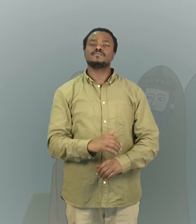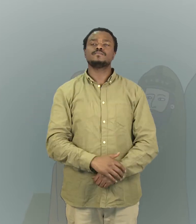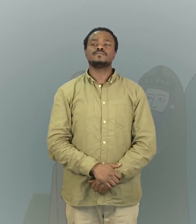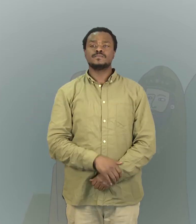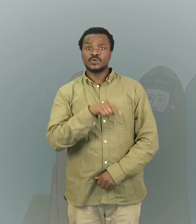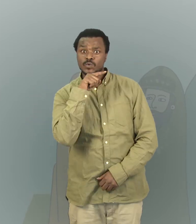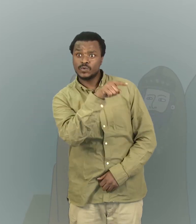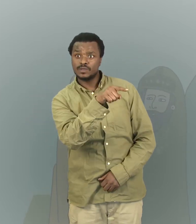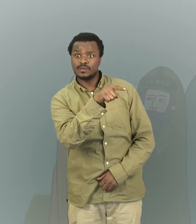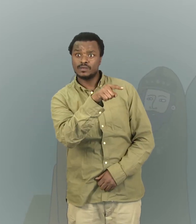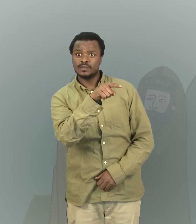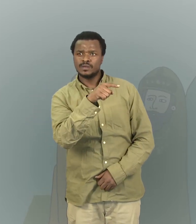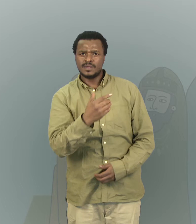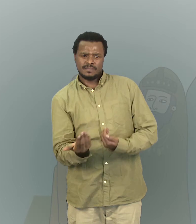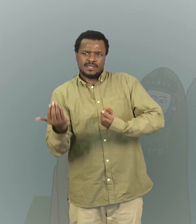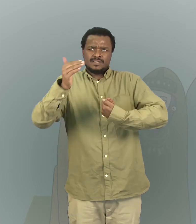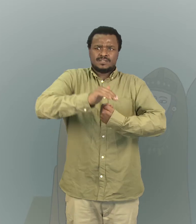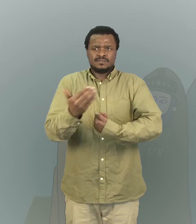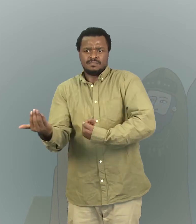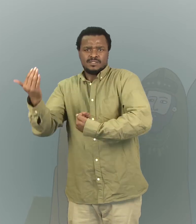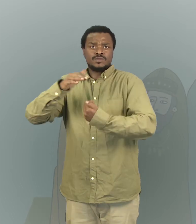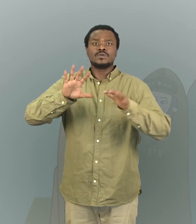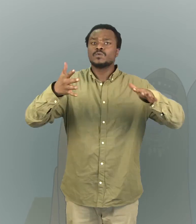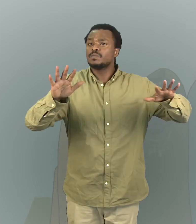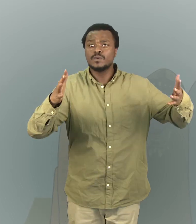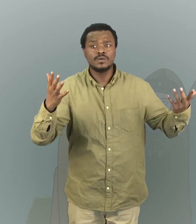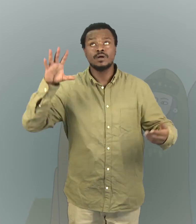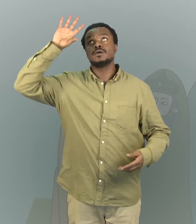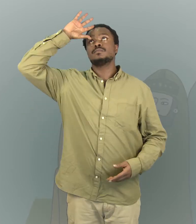lui il vaut baptisera avec le feu de l'esprit saint